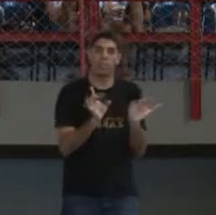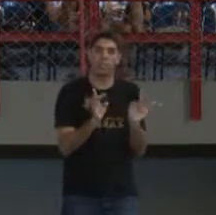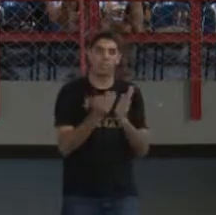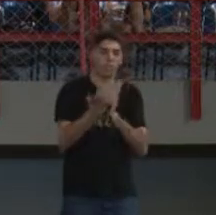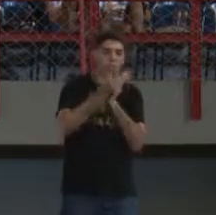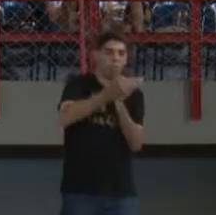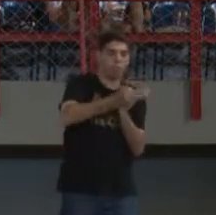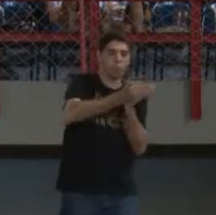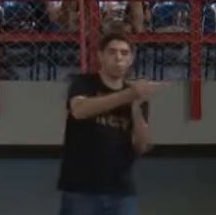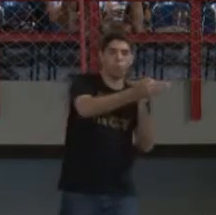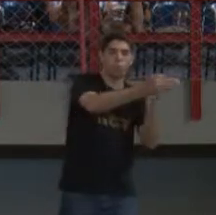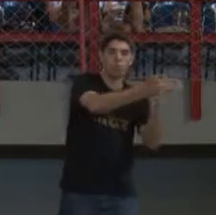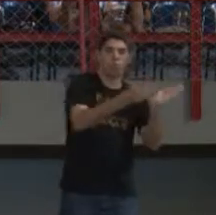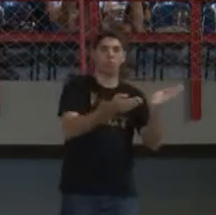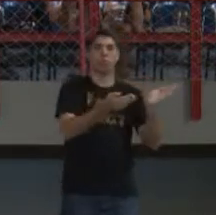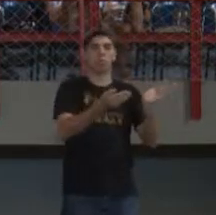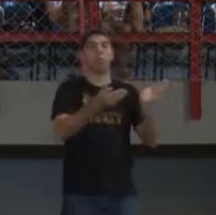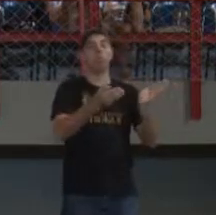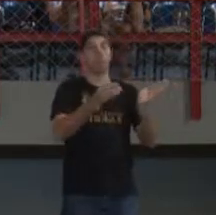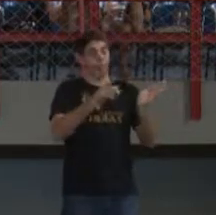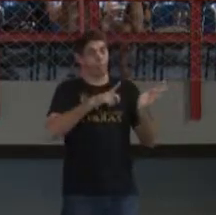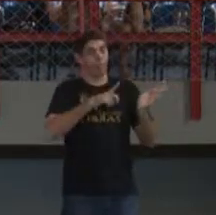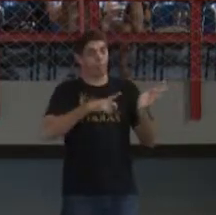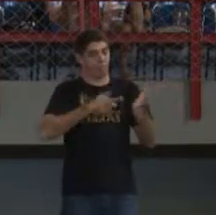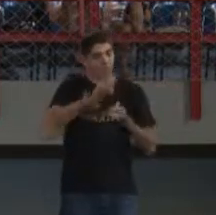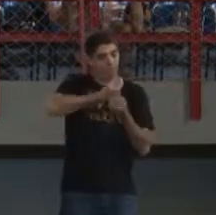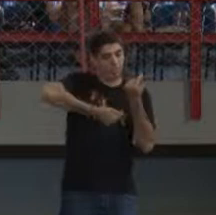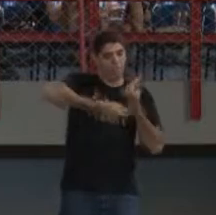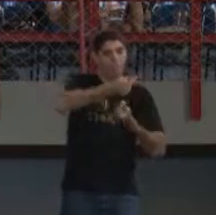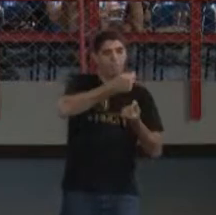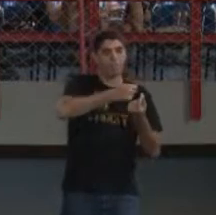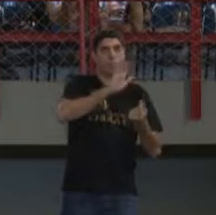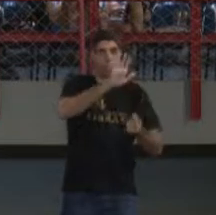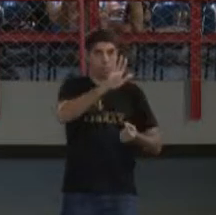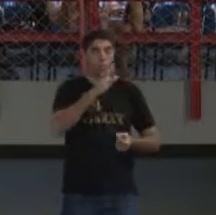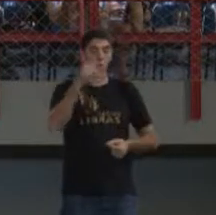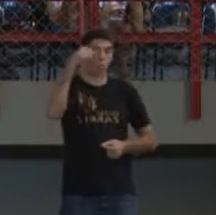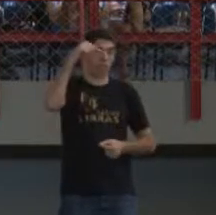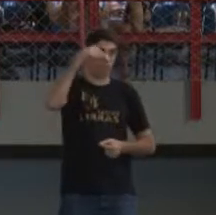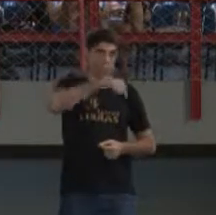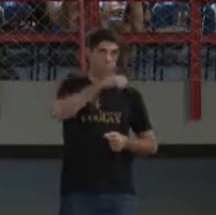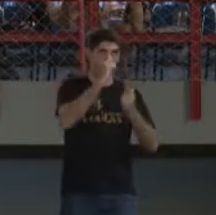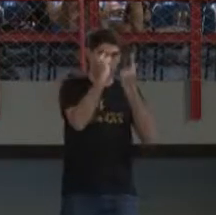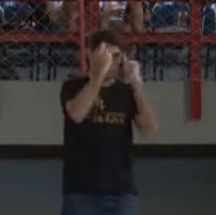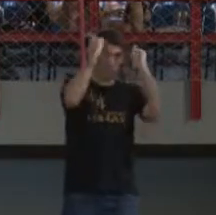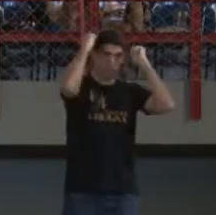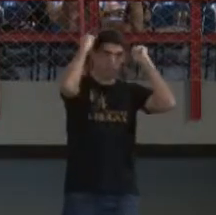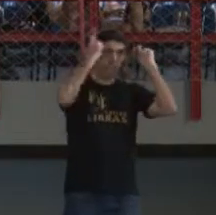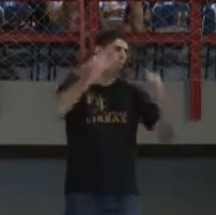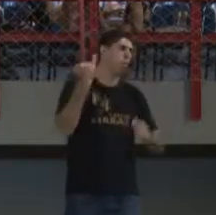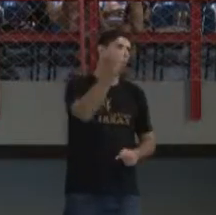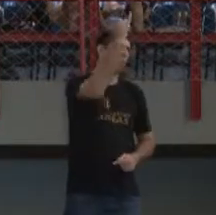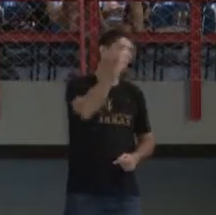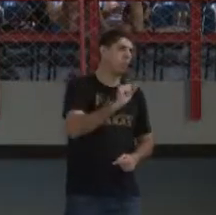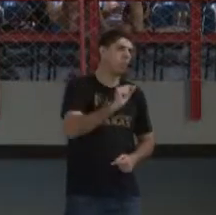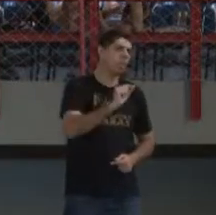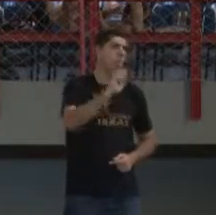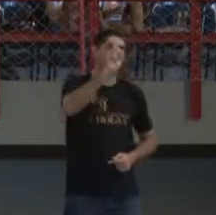de navegações. Lembrando de novo, na Grécia, qual é a coisa mais importante? É ter